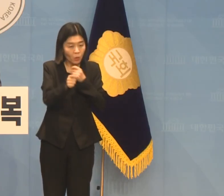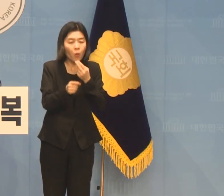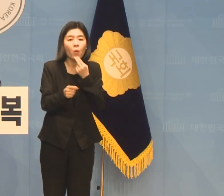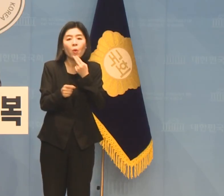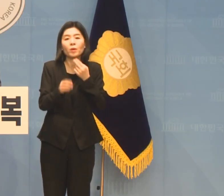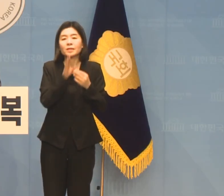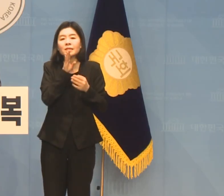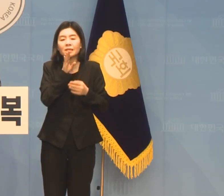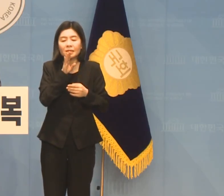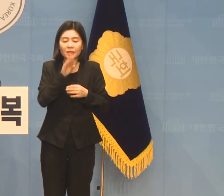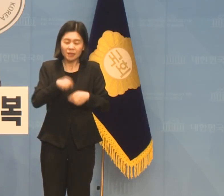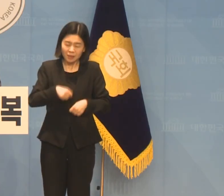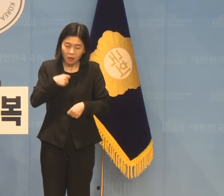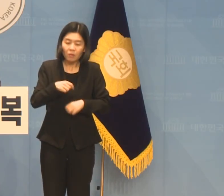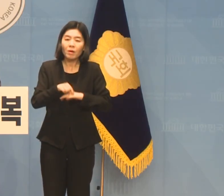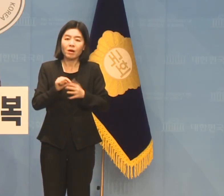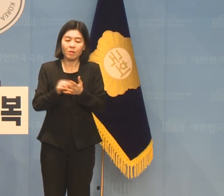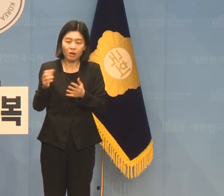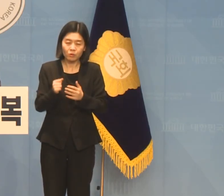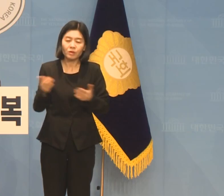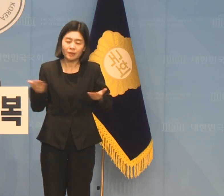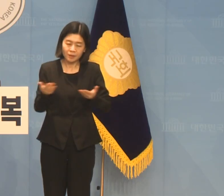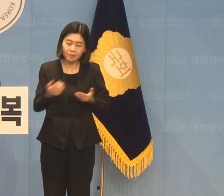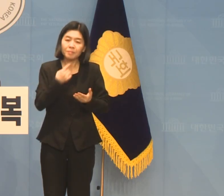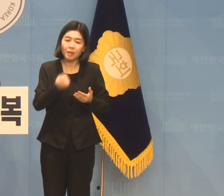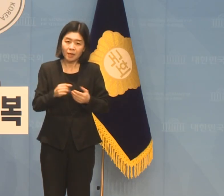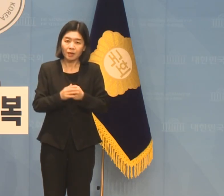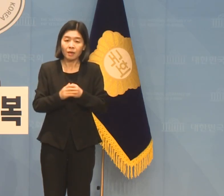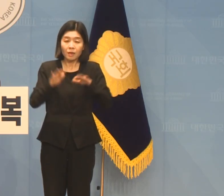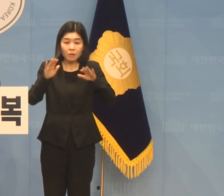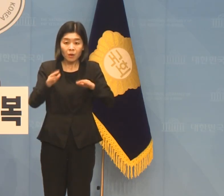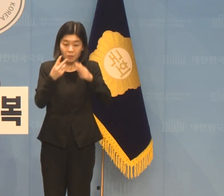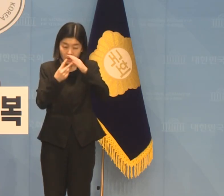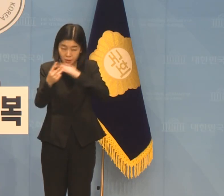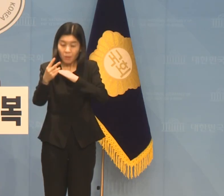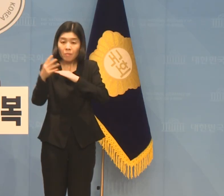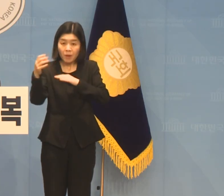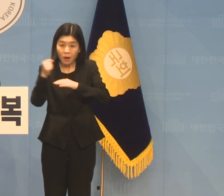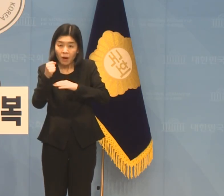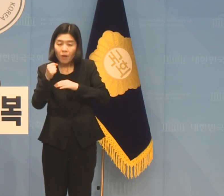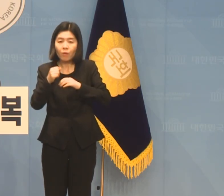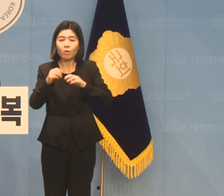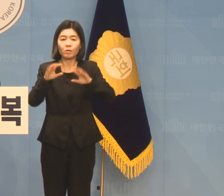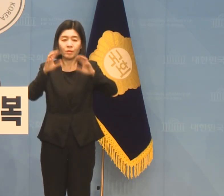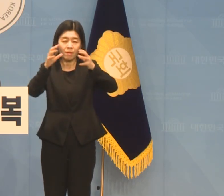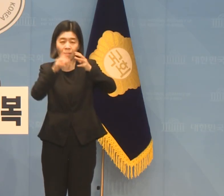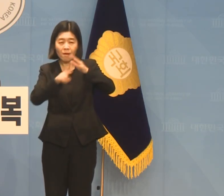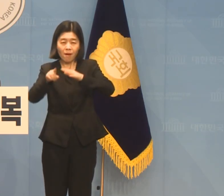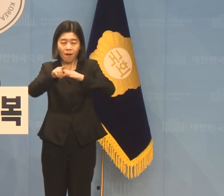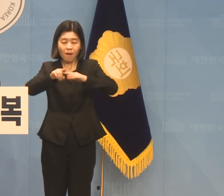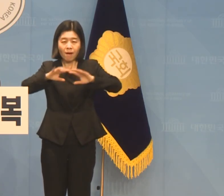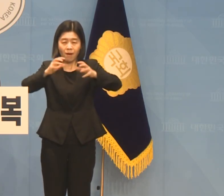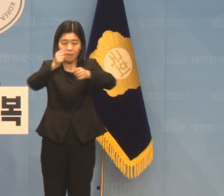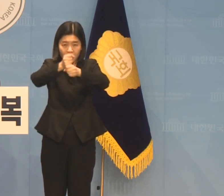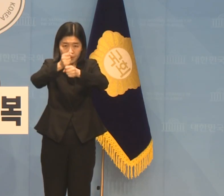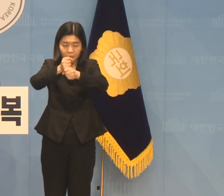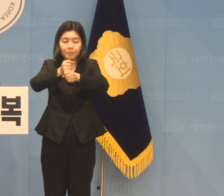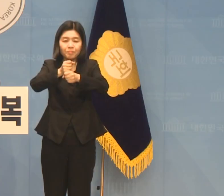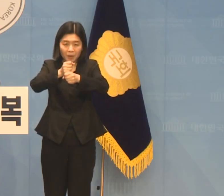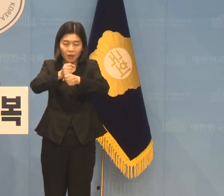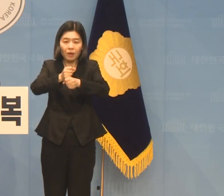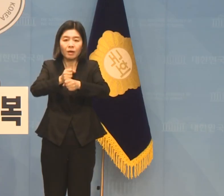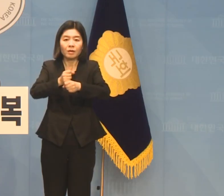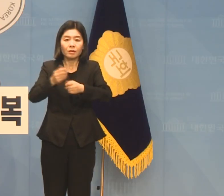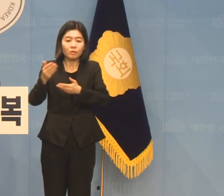일해왔습니다. 이제 저는 비전 있는 국가의 초석을 다져 초인류 국가를 만들 수 있도록 다음